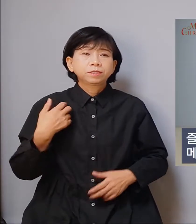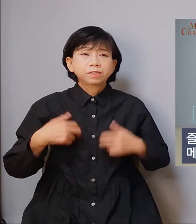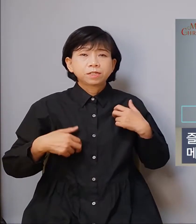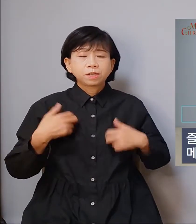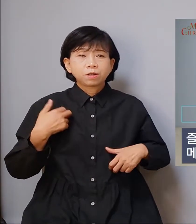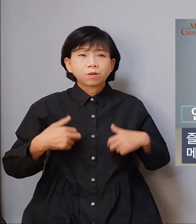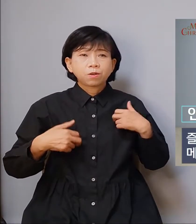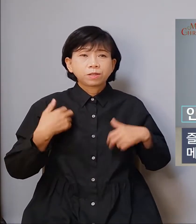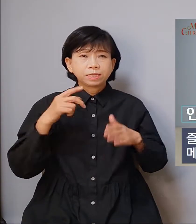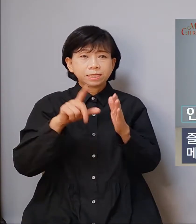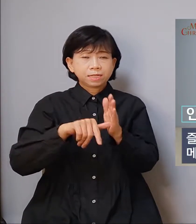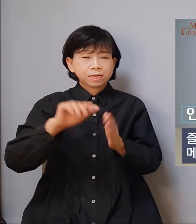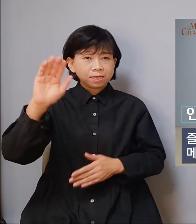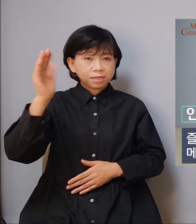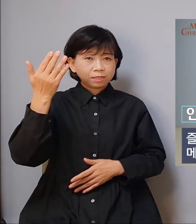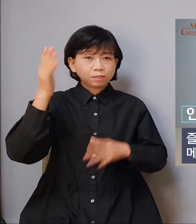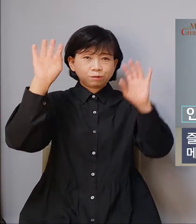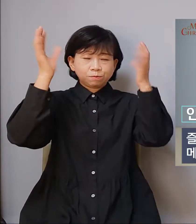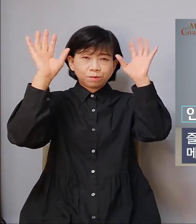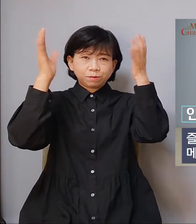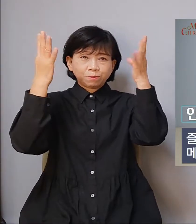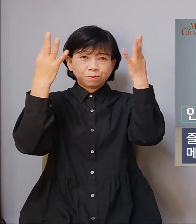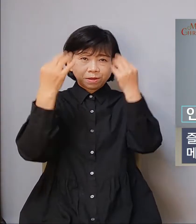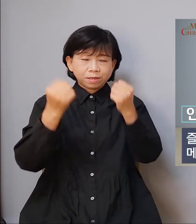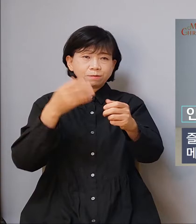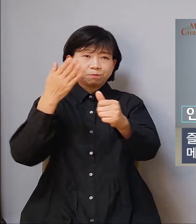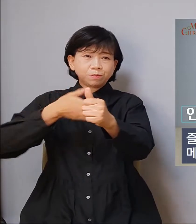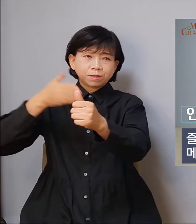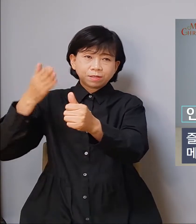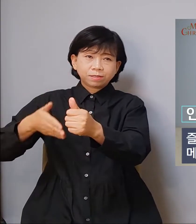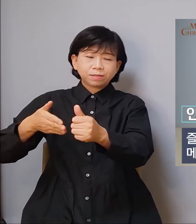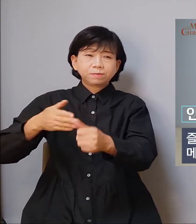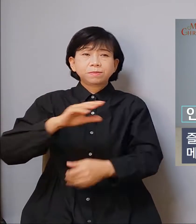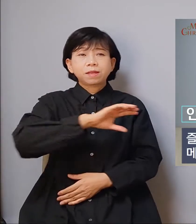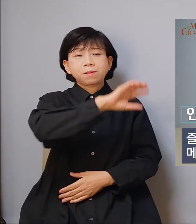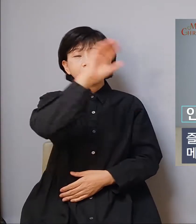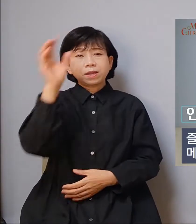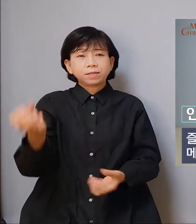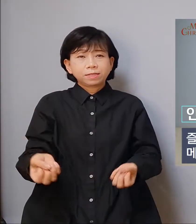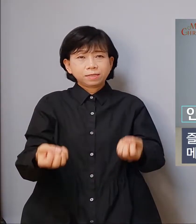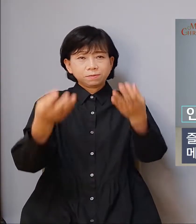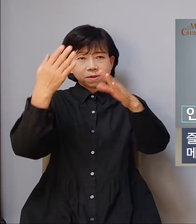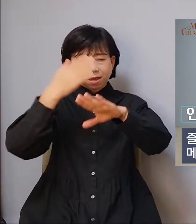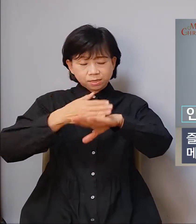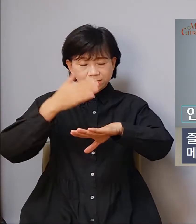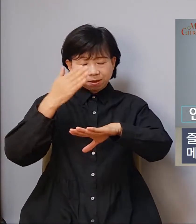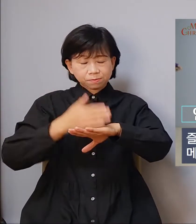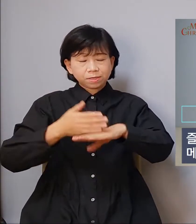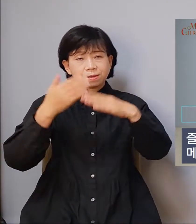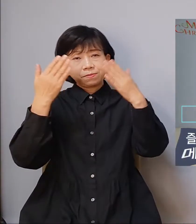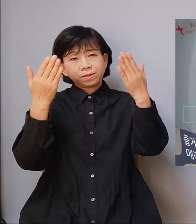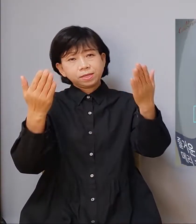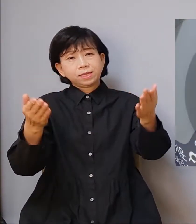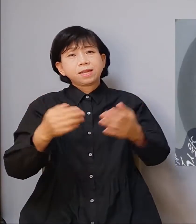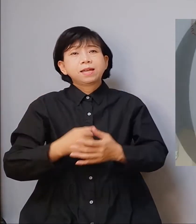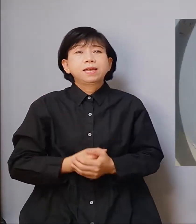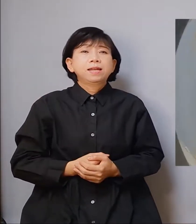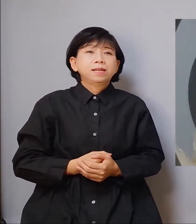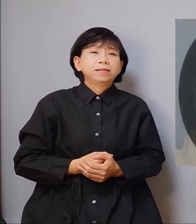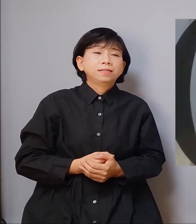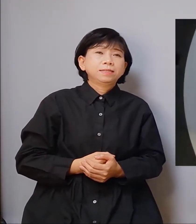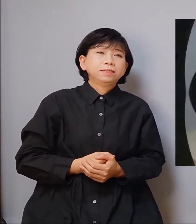즐거운 시간 되시고 박수도 많이 부탁드립니다. 메리 크리스마스. 감사합니다.